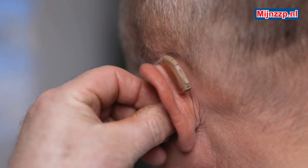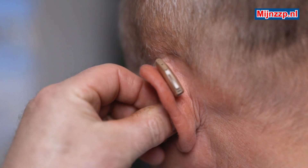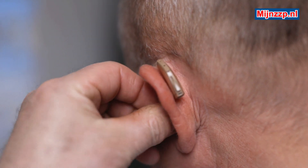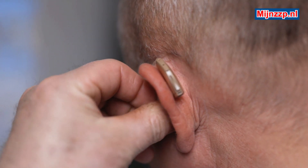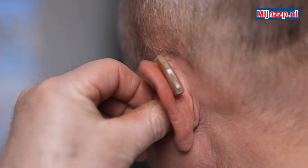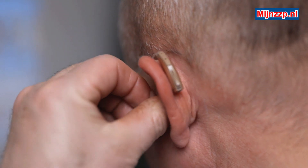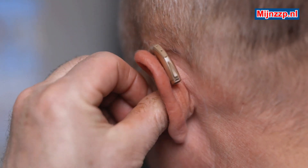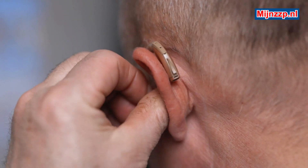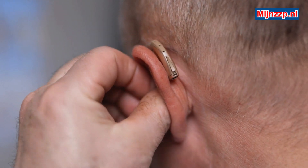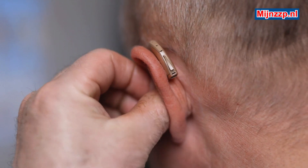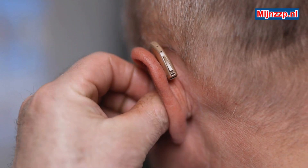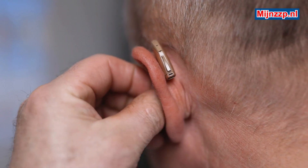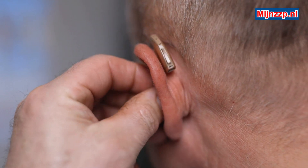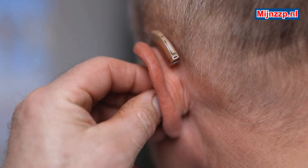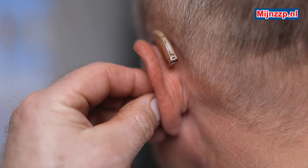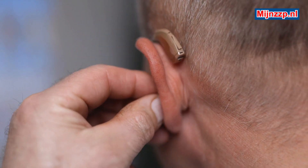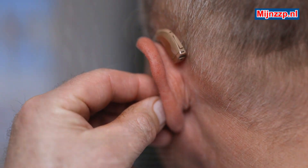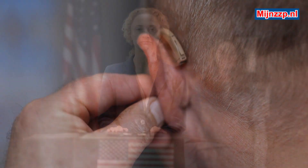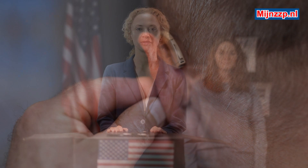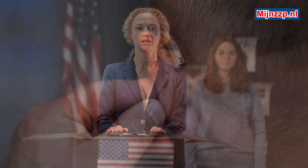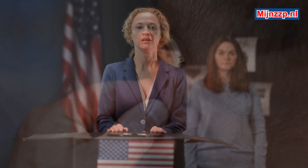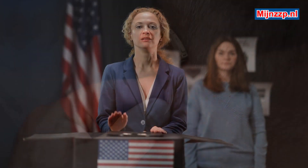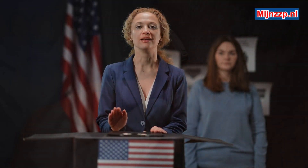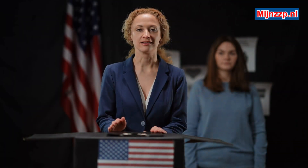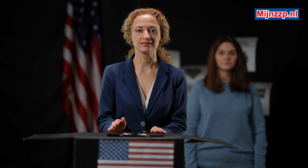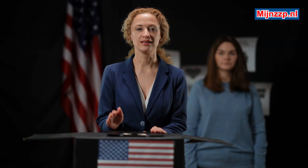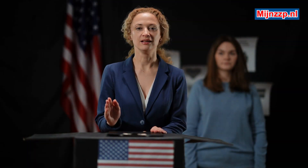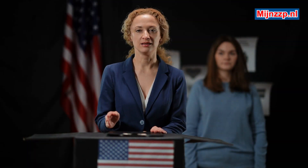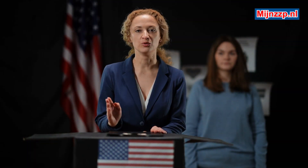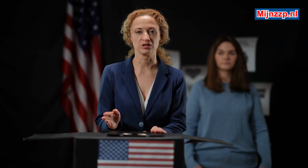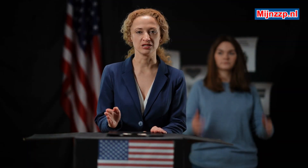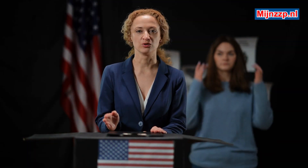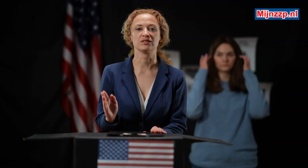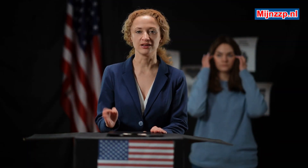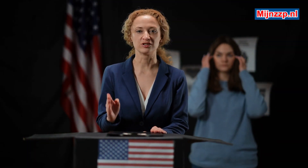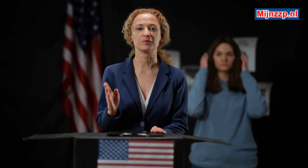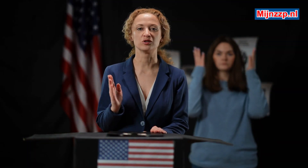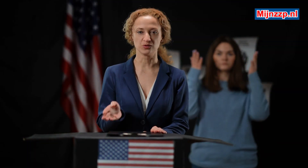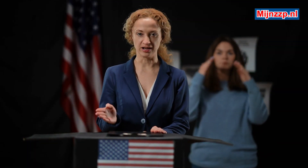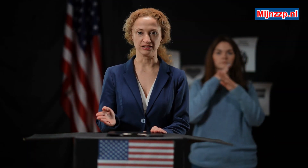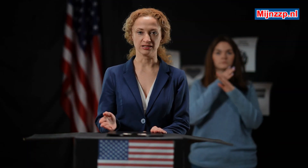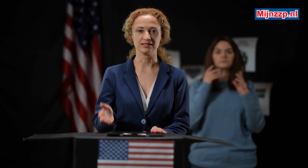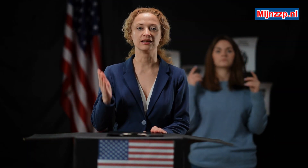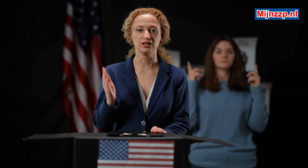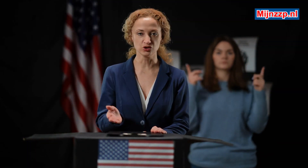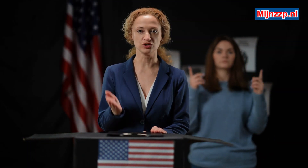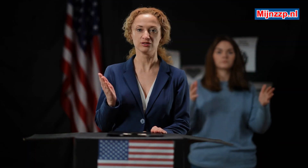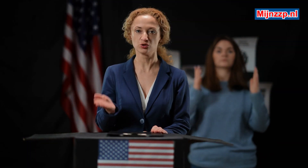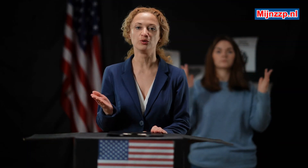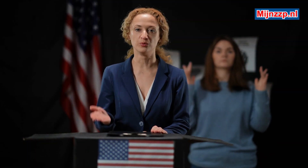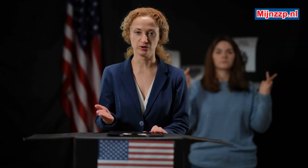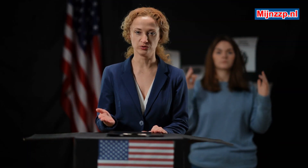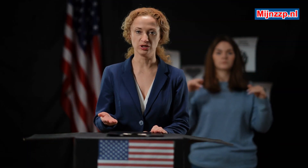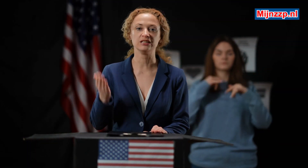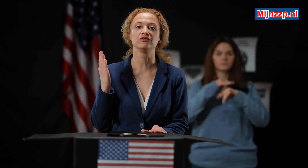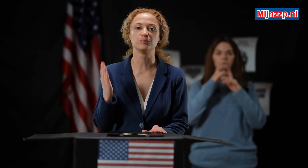Gebärdensprachdolmetscher kommunizierst du mit gehörlosen und schwerhörigen Menschen durch spezielle Gästen. Gebärdensprache